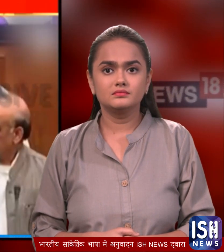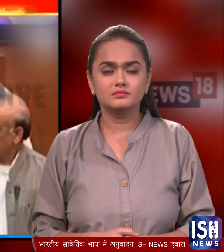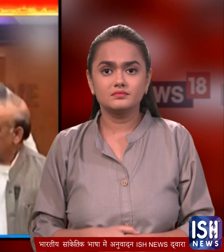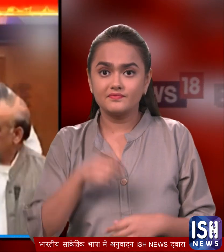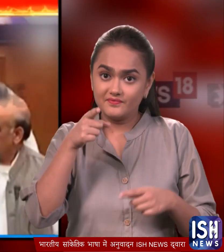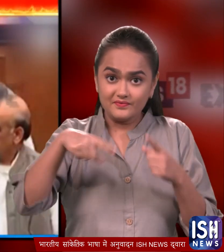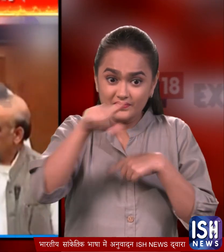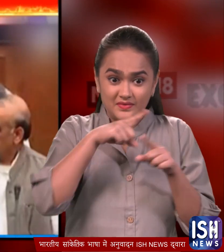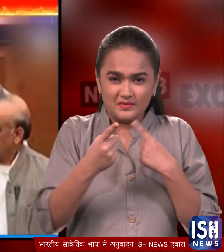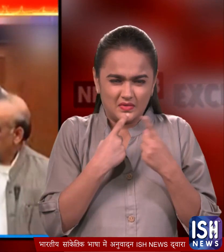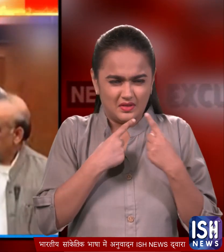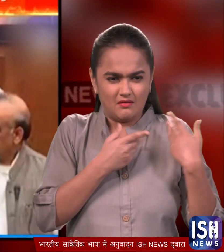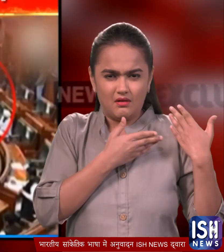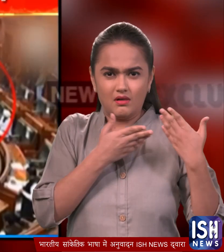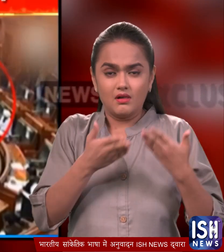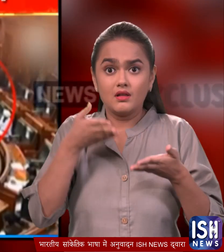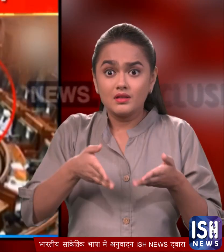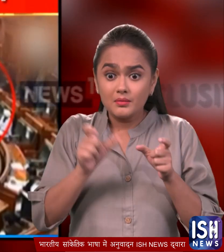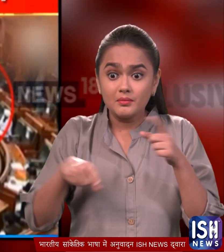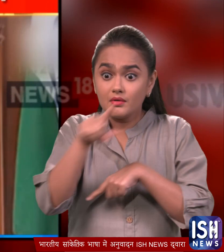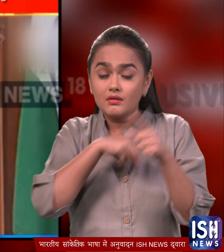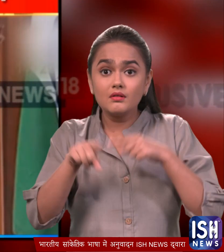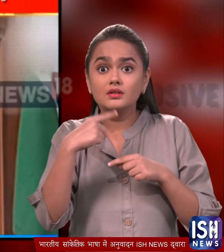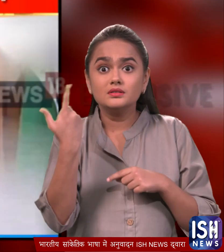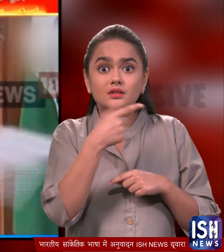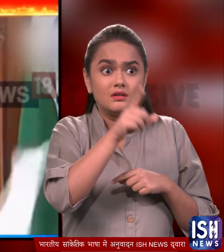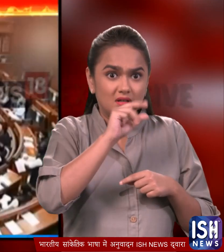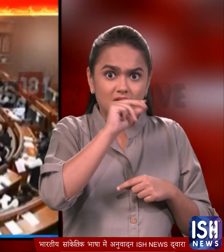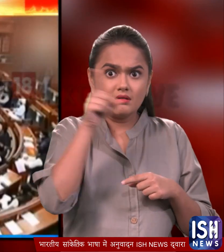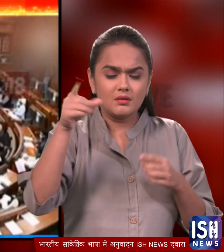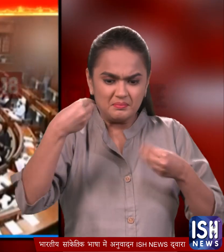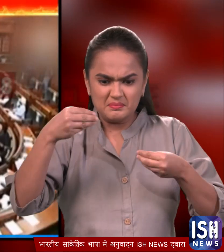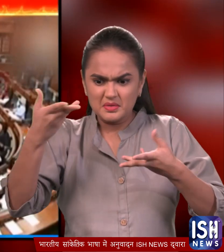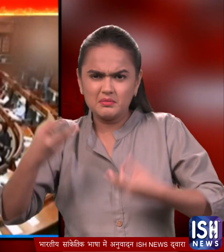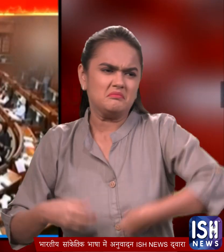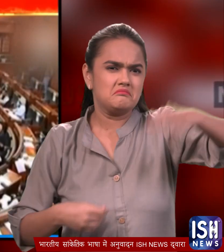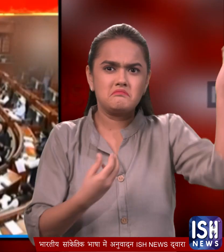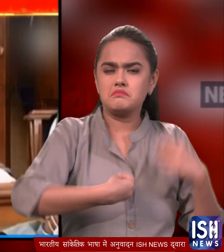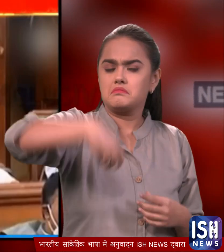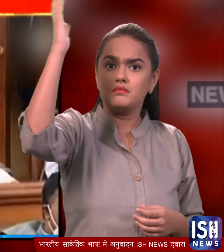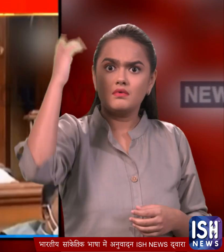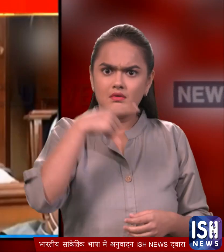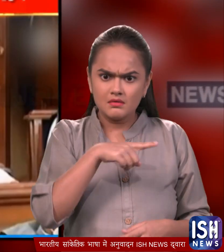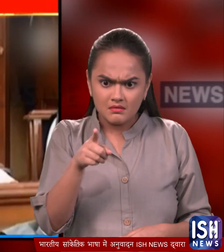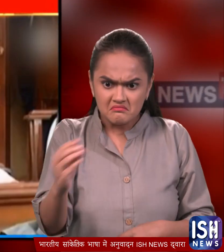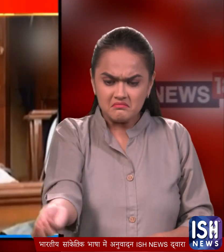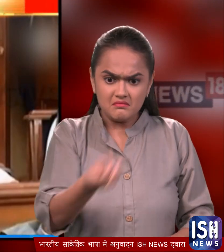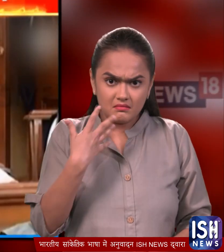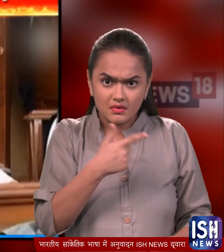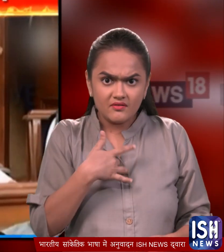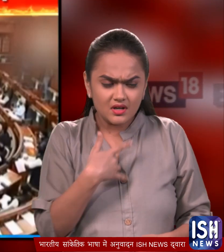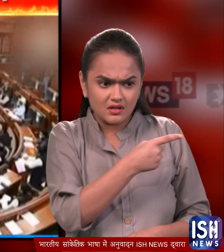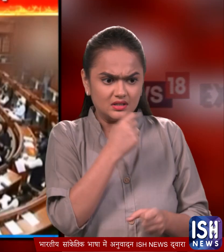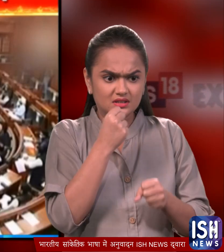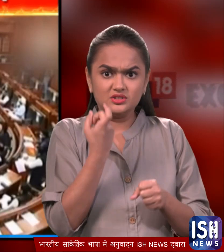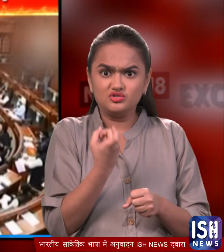जाएगी। बात यहां तक बढ़ गई कि विपक्ष के सदस्यों ने स्पीकर की तरफ कागज उछाल दिया। इससे आहत सत्ता पक्ष ने बीजेपी विधायक जितेंद्र महाजन